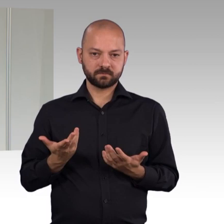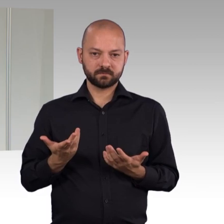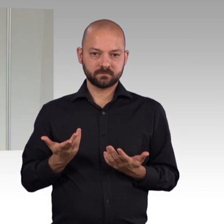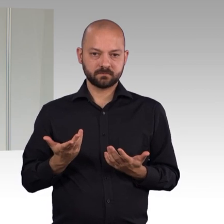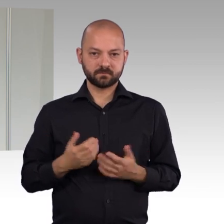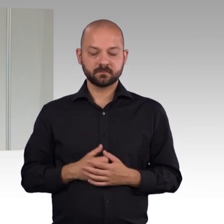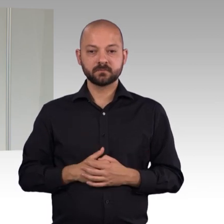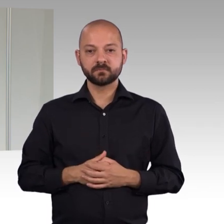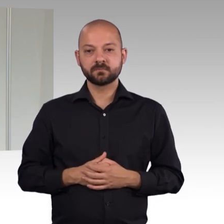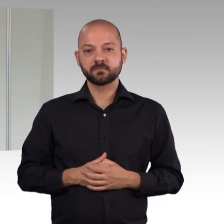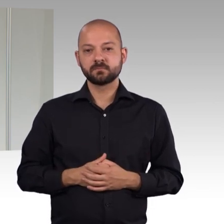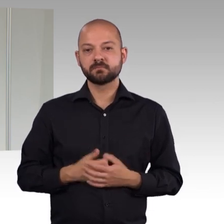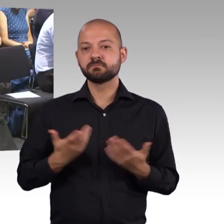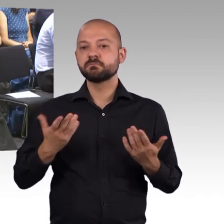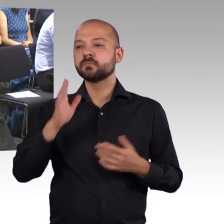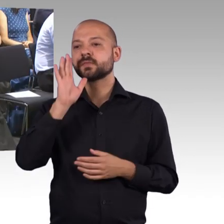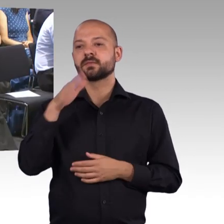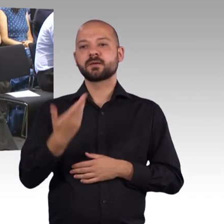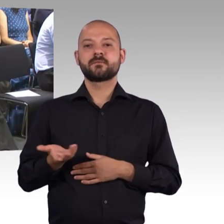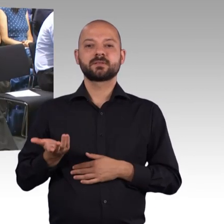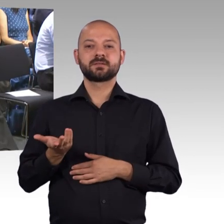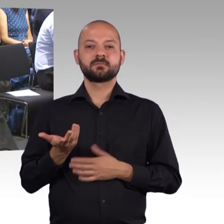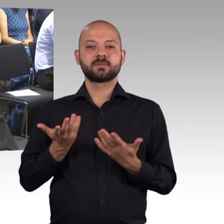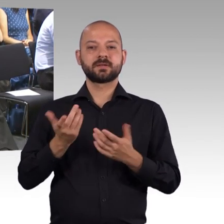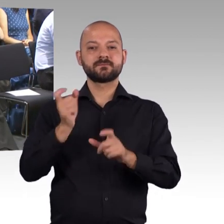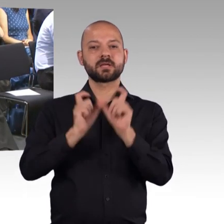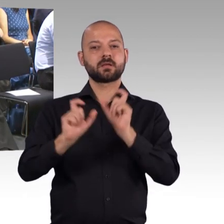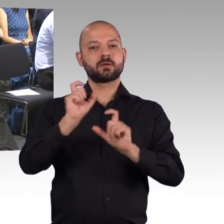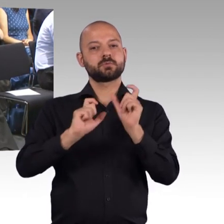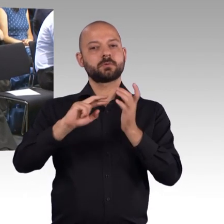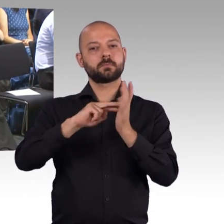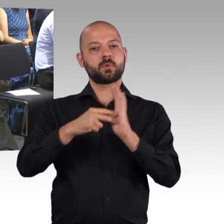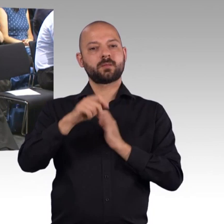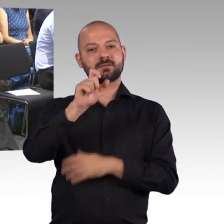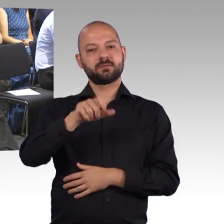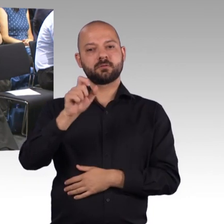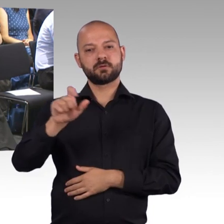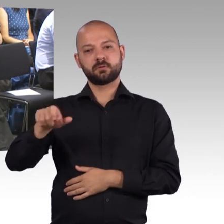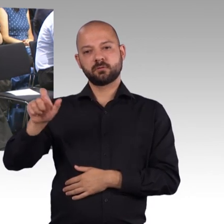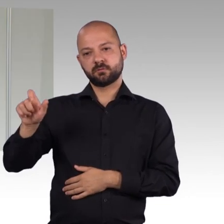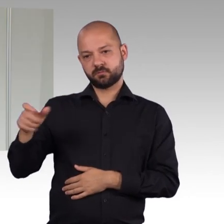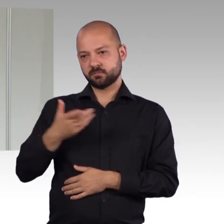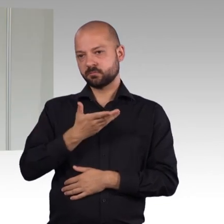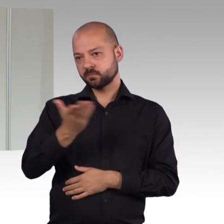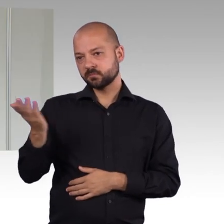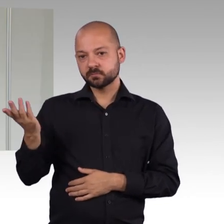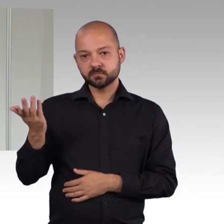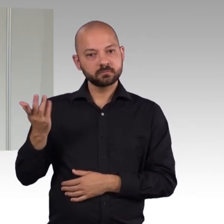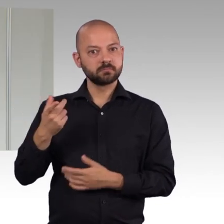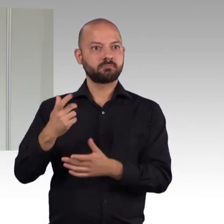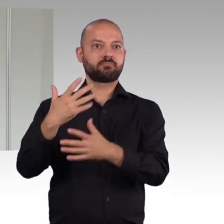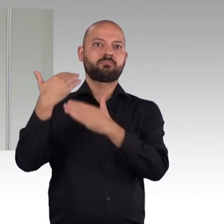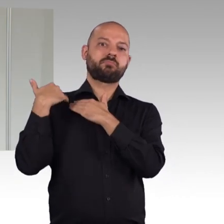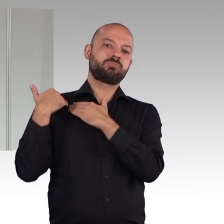die Haushaltspolitiker hinterher ankommen und sagen, das bezahlen wir nicht. So kann man keine verlässliche Politik für die Bundeswehr machen. Die braucht Verlässlichkeit,